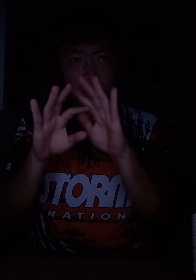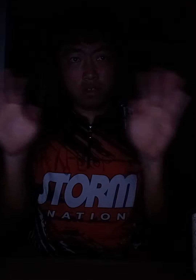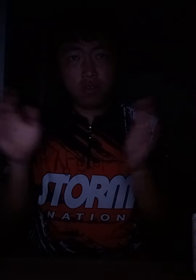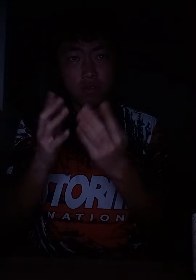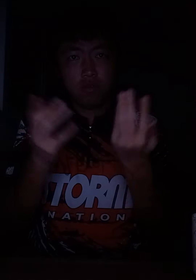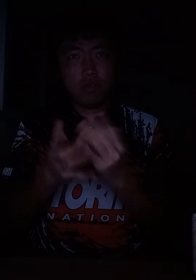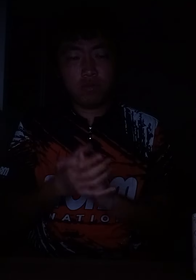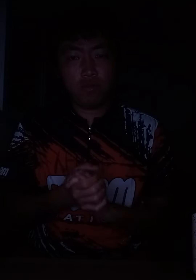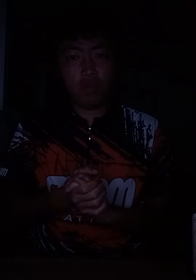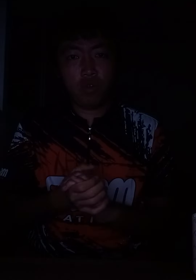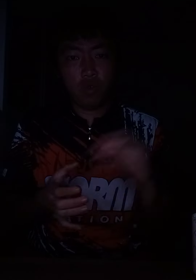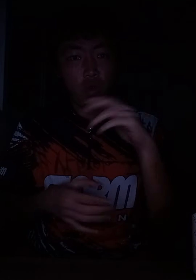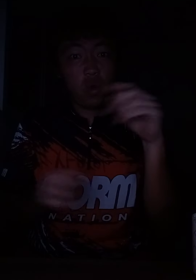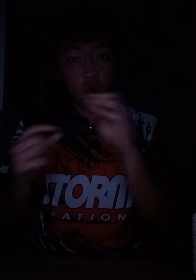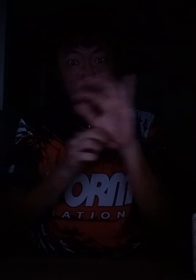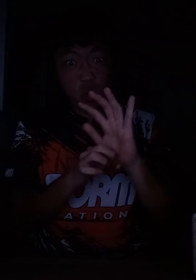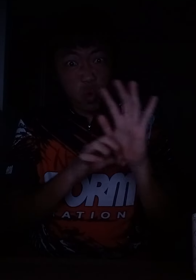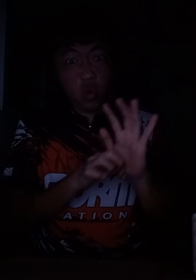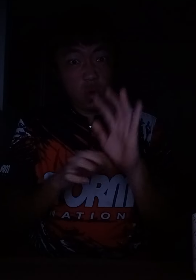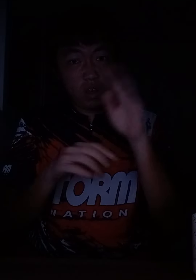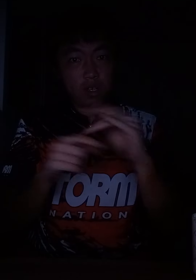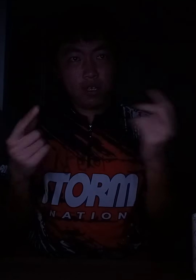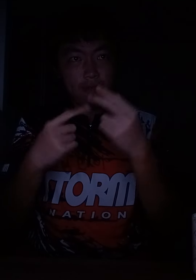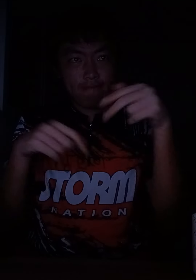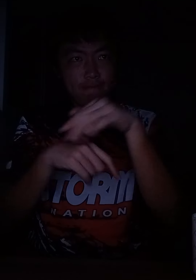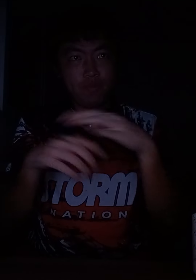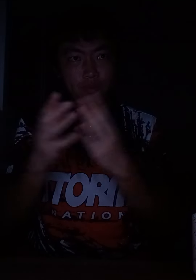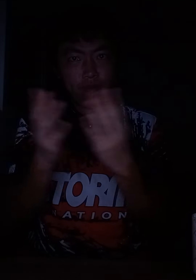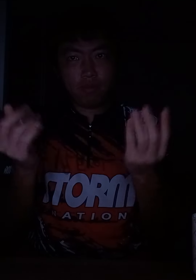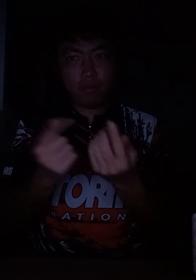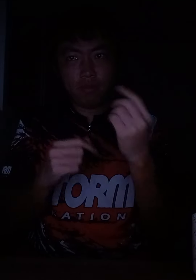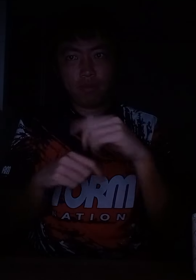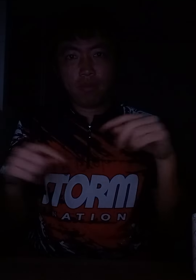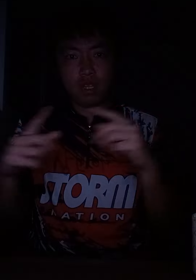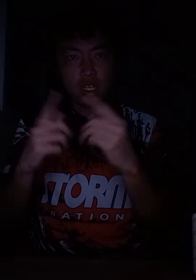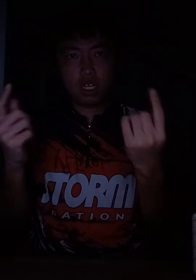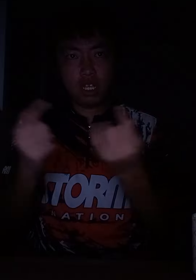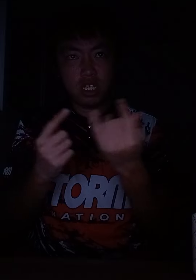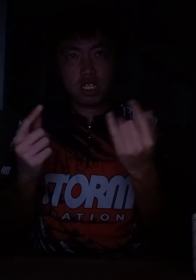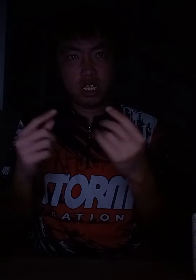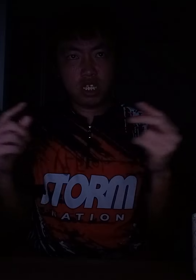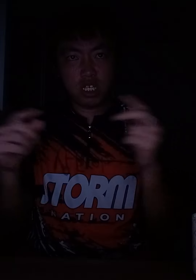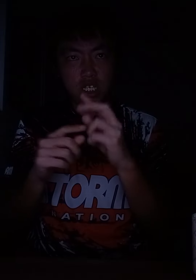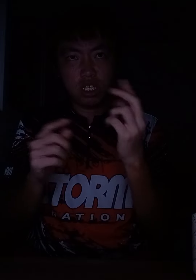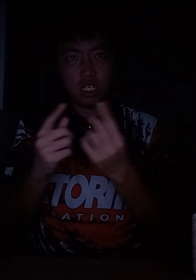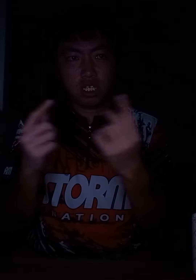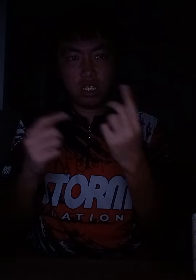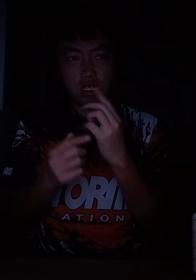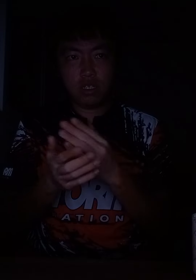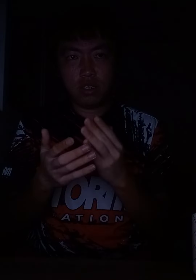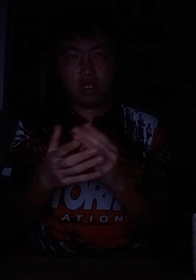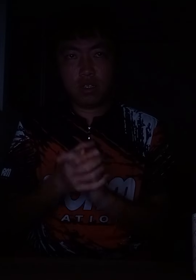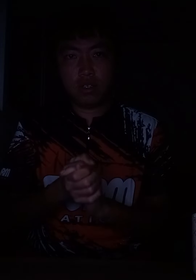하는데요. 코로나19 확산을 막기 위해서 정부와 지방자치단체가 각가지 방역 아이디어를 짜내고 있습니다. 네.